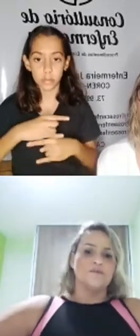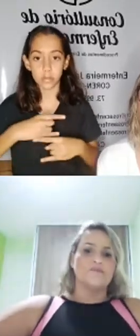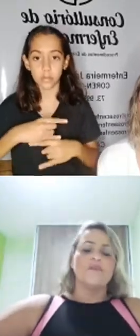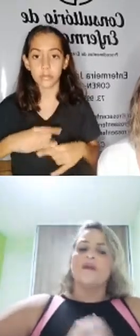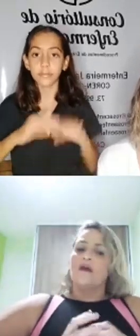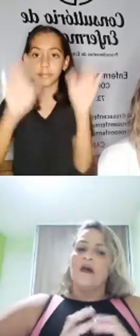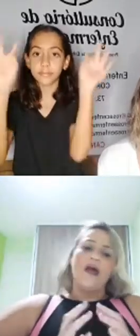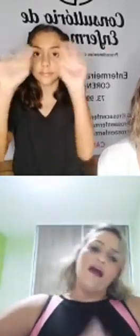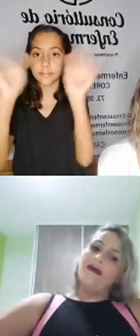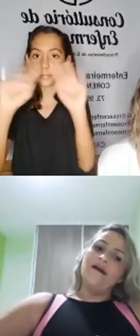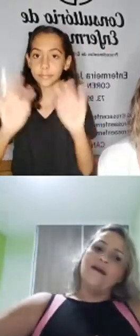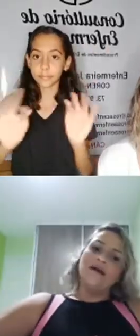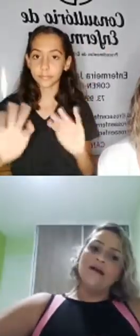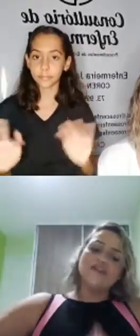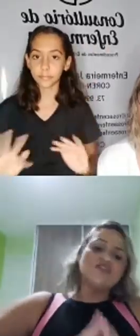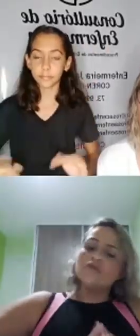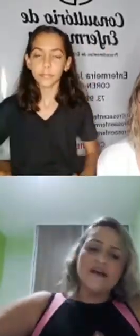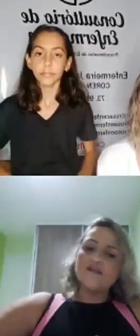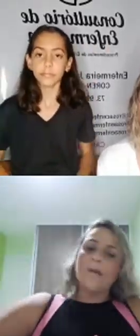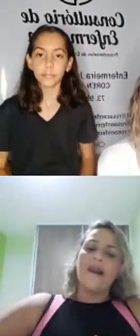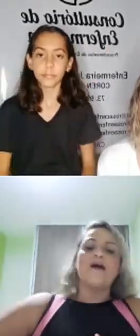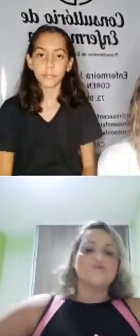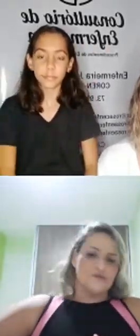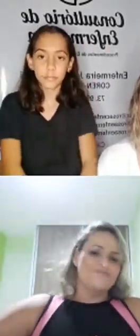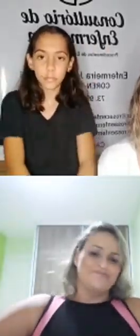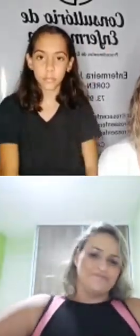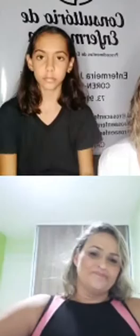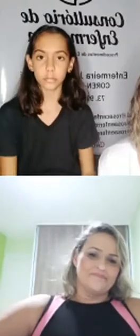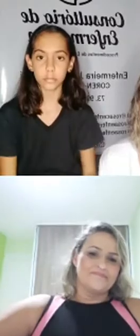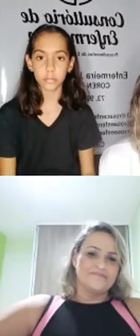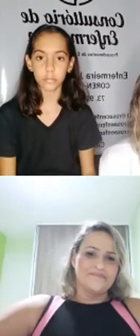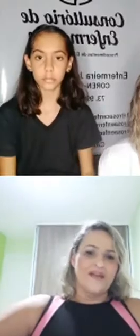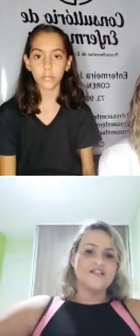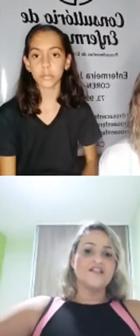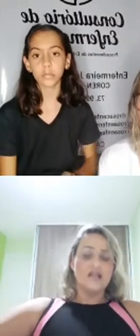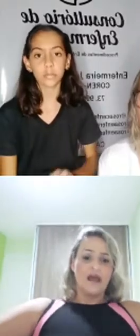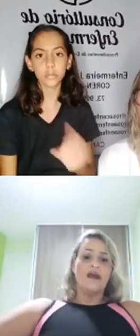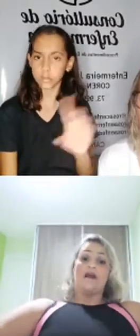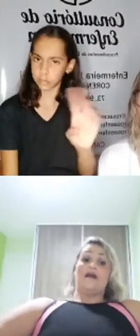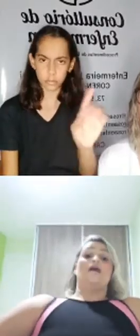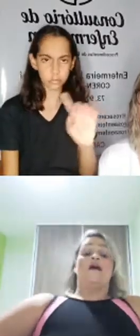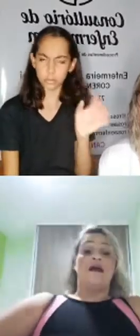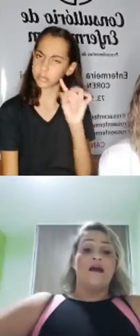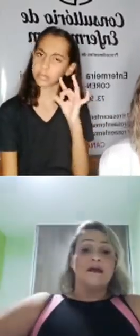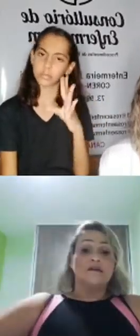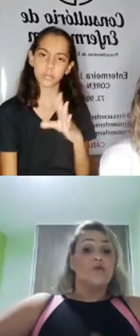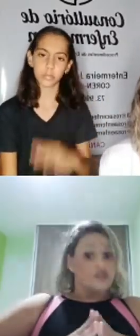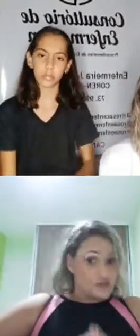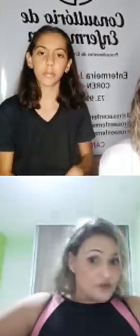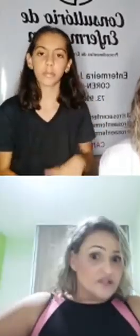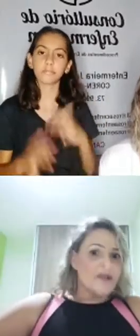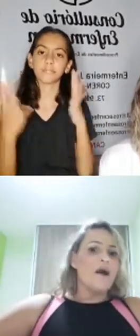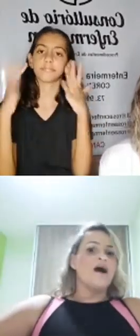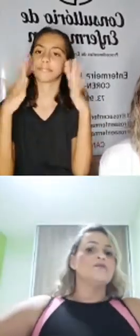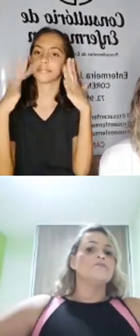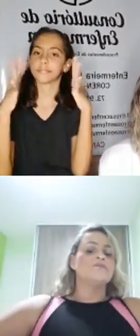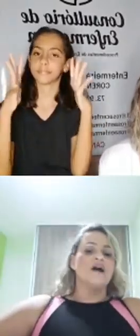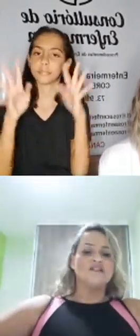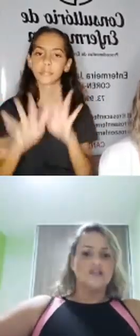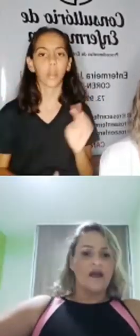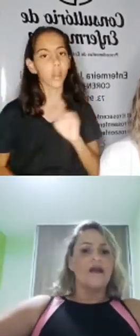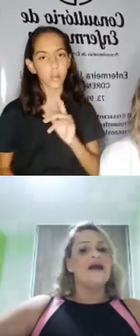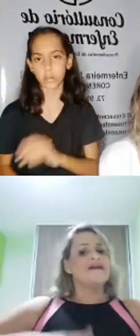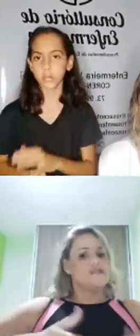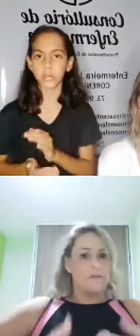tenho. A gente não quer só aplauso. A gente quer condições de trabalho, a